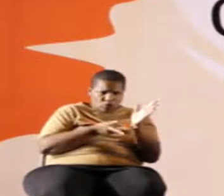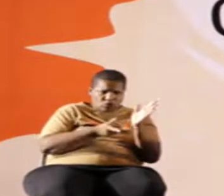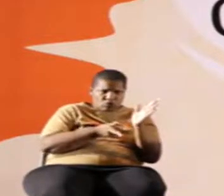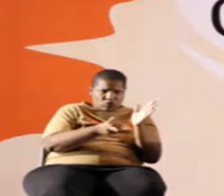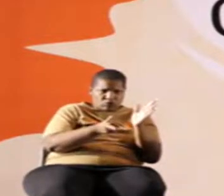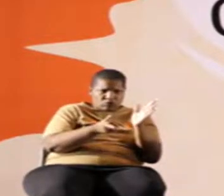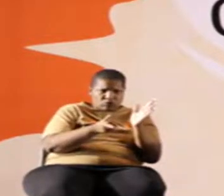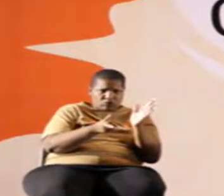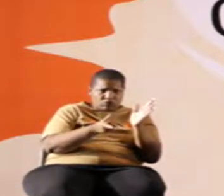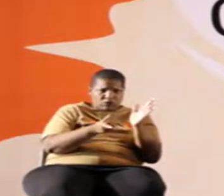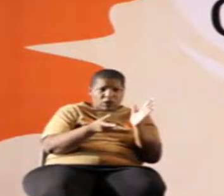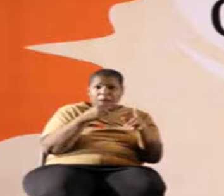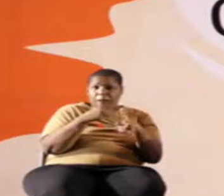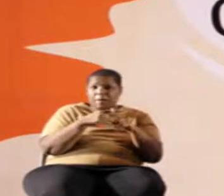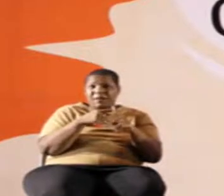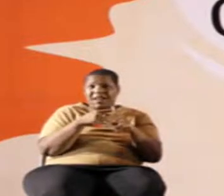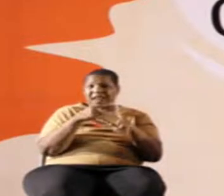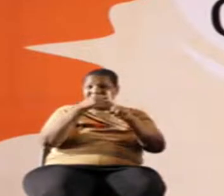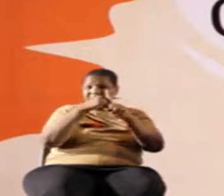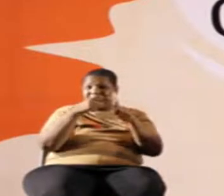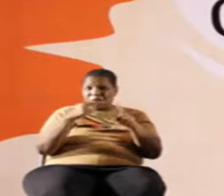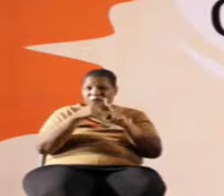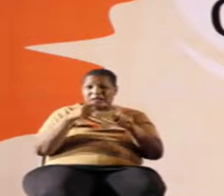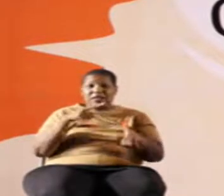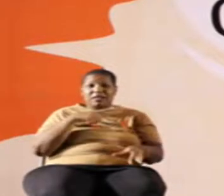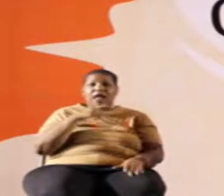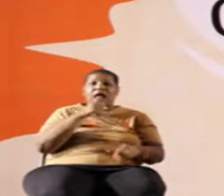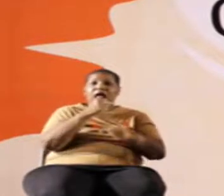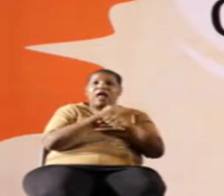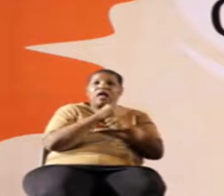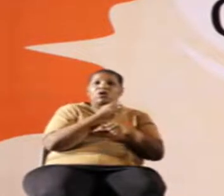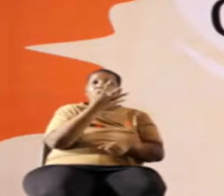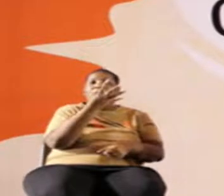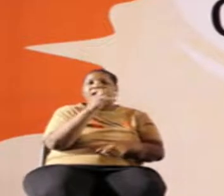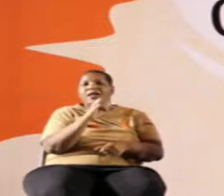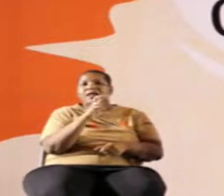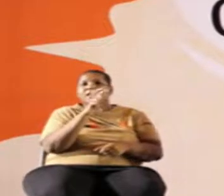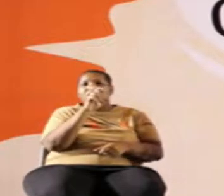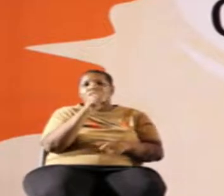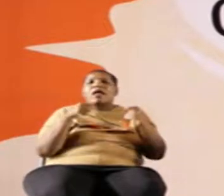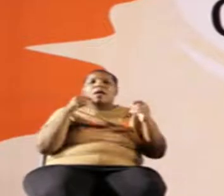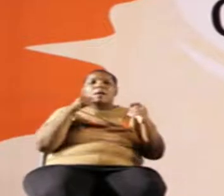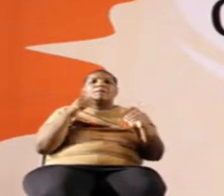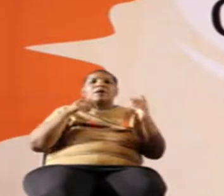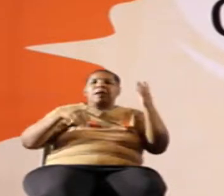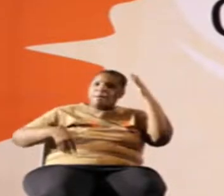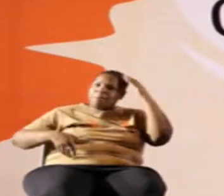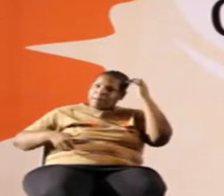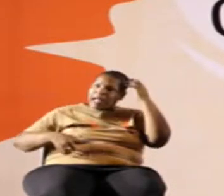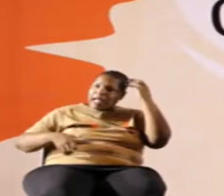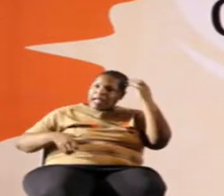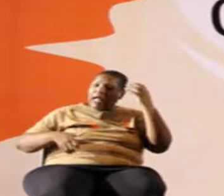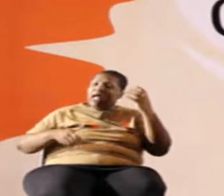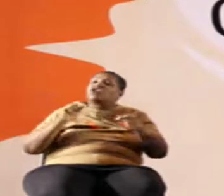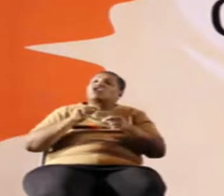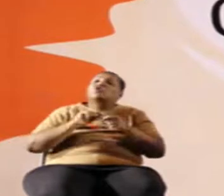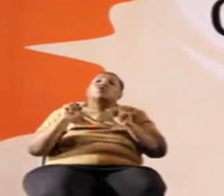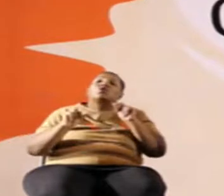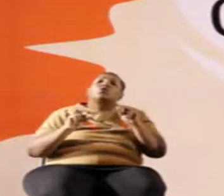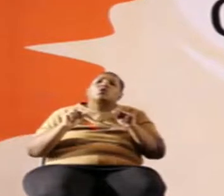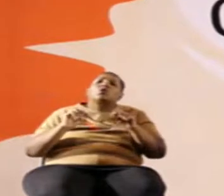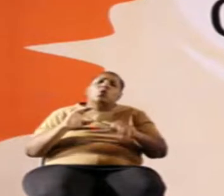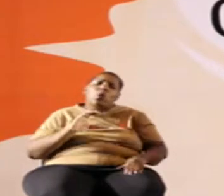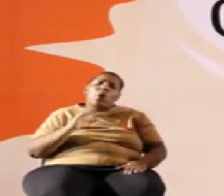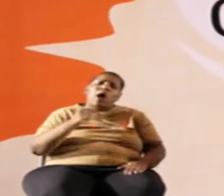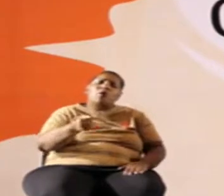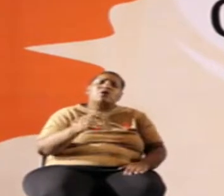porque na metade do século, anos 40, anos 50, elas eram chamadas de macaca. O que a gente fez? Qual a